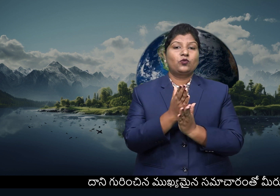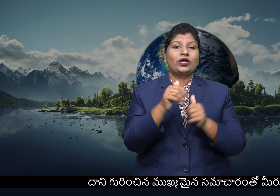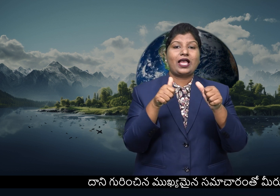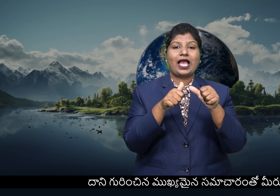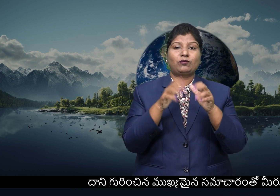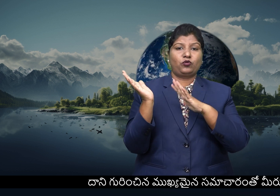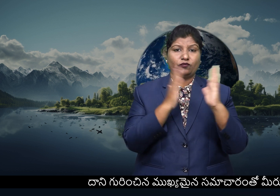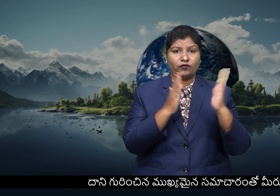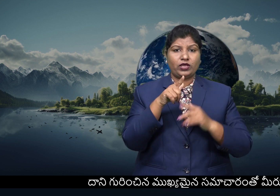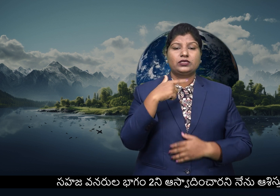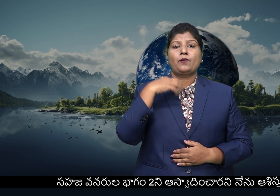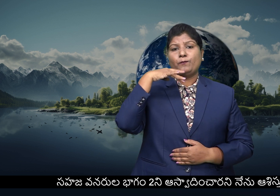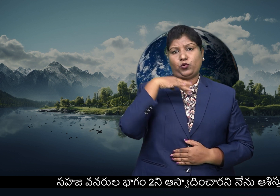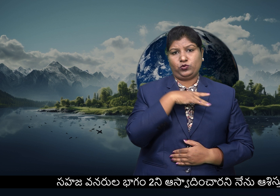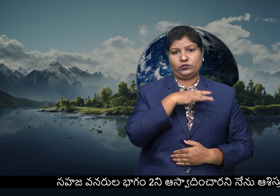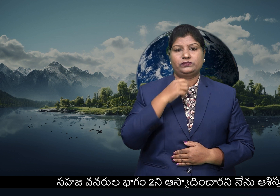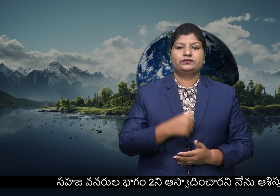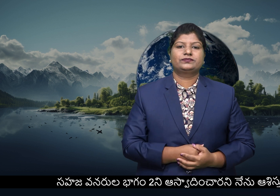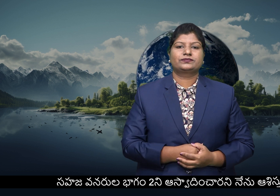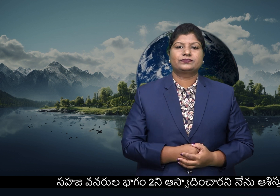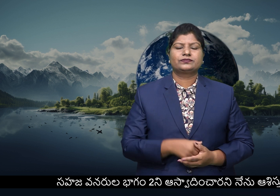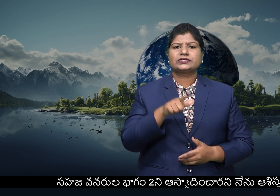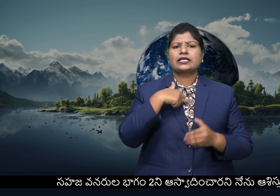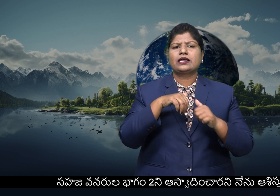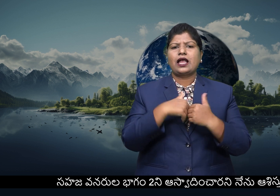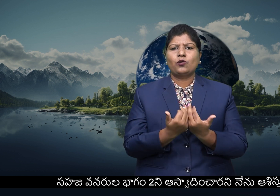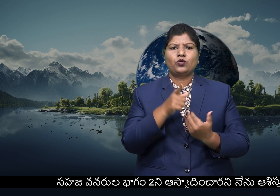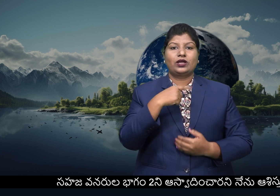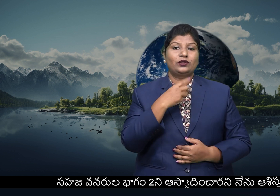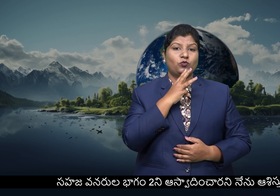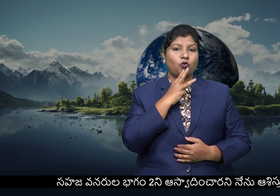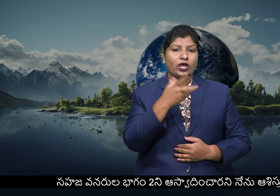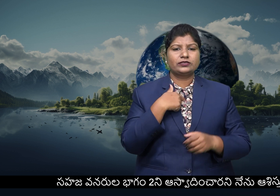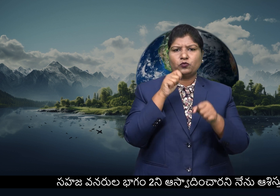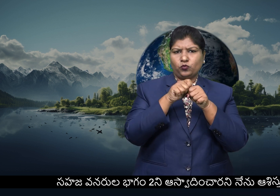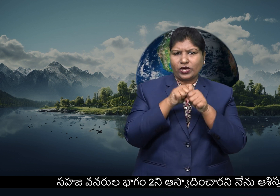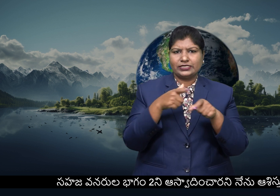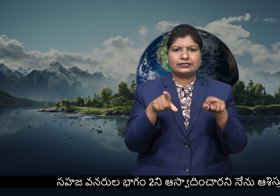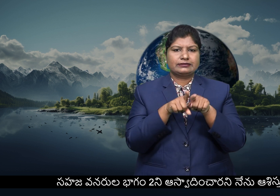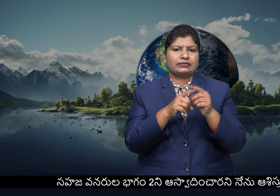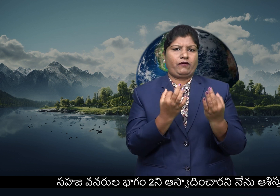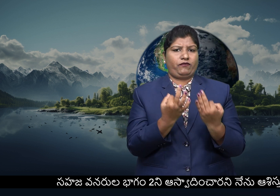సమాచారంతో మీరు సహజ వనరుల భాగం 2ని ఆస్వాదించారని నేను ఆశిస్తున్నాను.